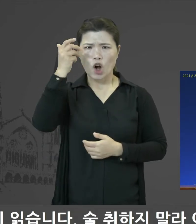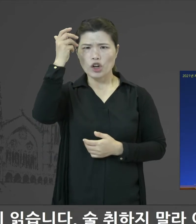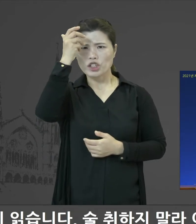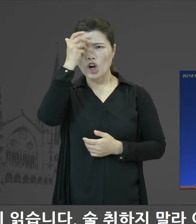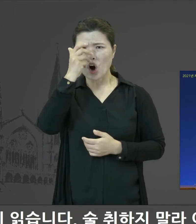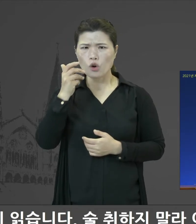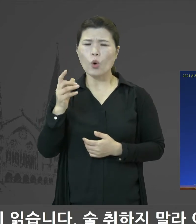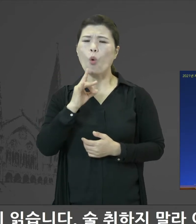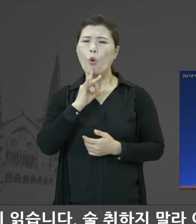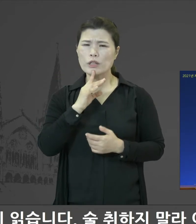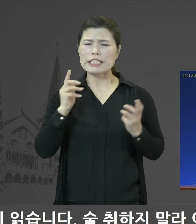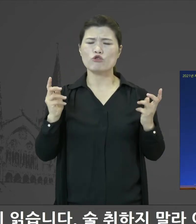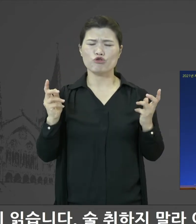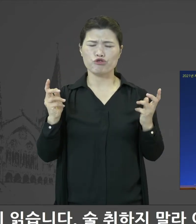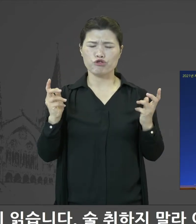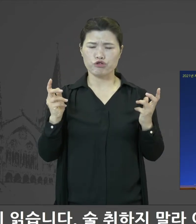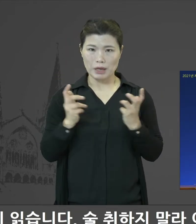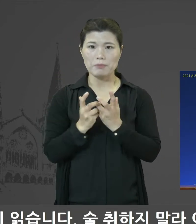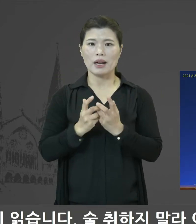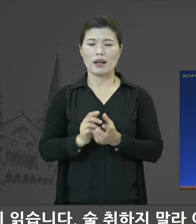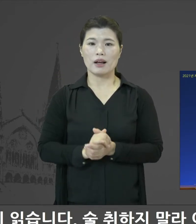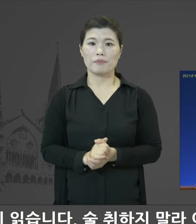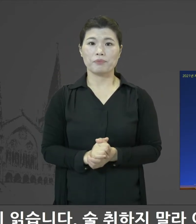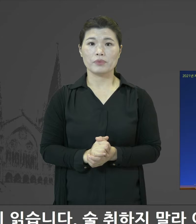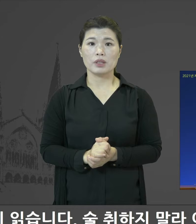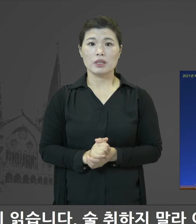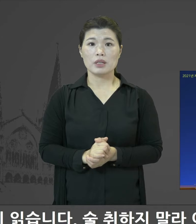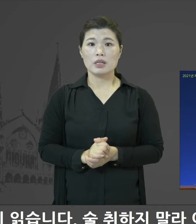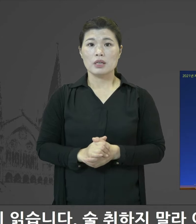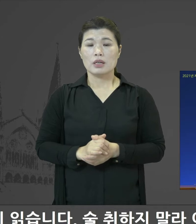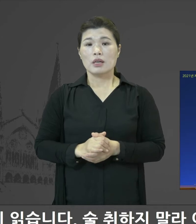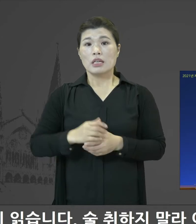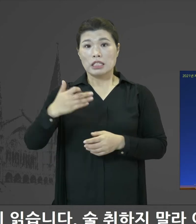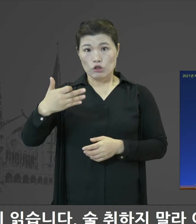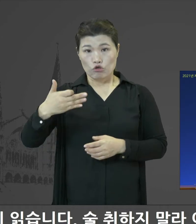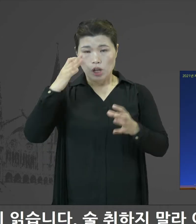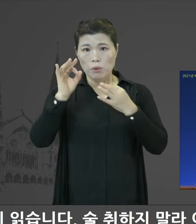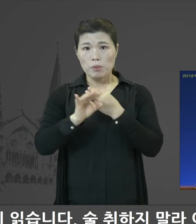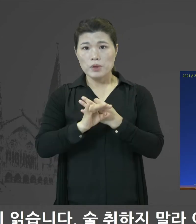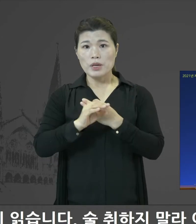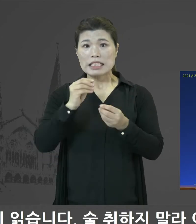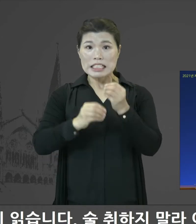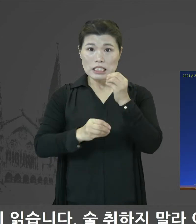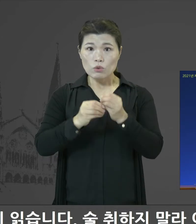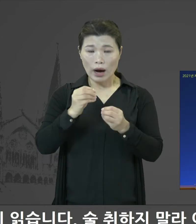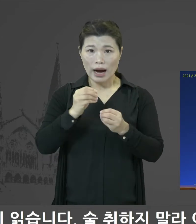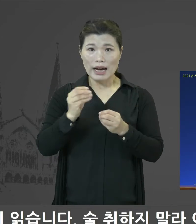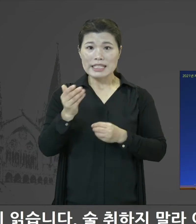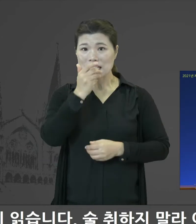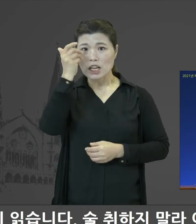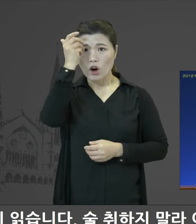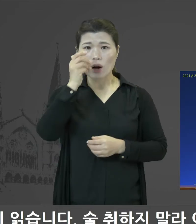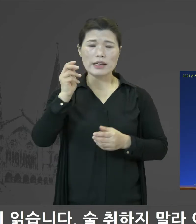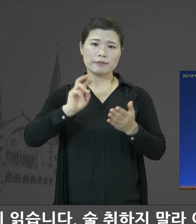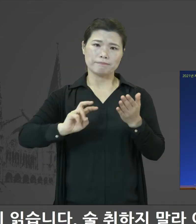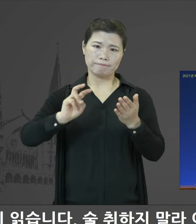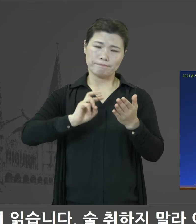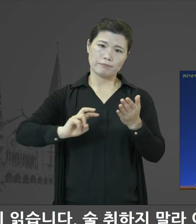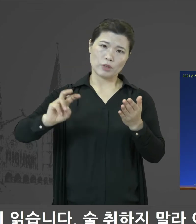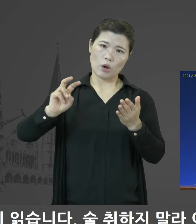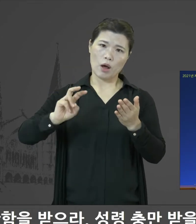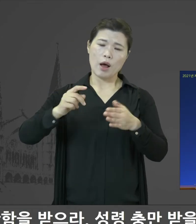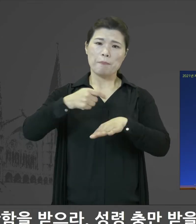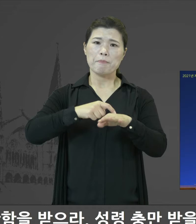충만함을 받으라. 성령 충만 받을 때 19절에 시와 찬송과 신령한 노래로 서로 화답하게 되며